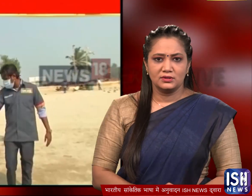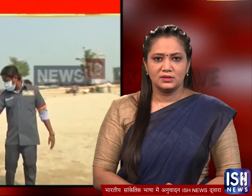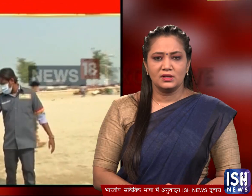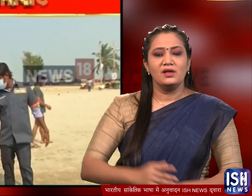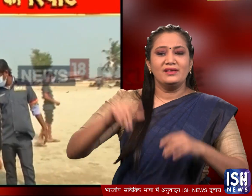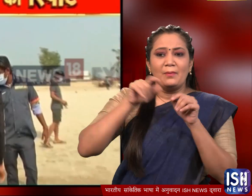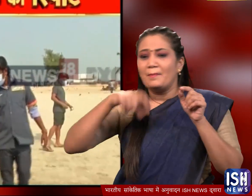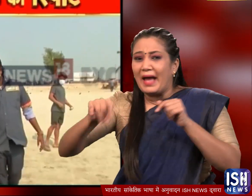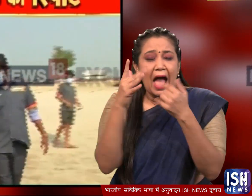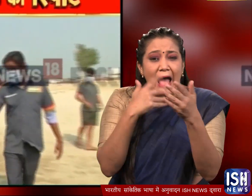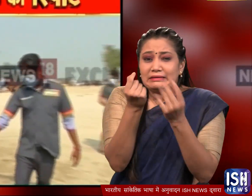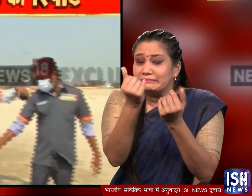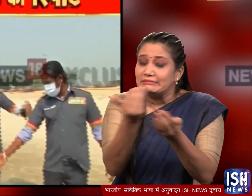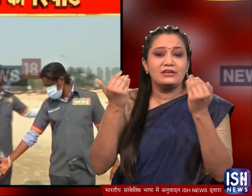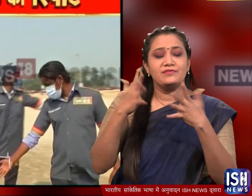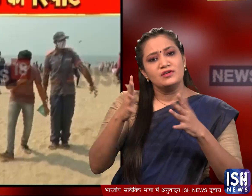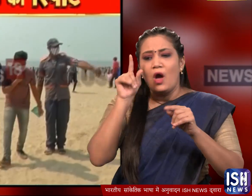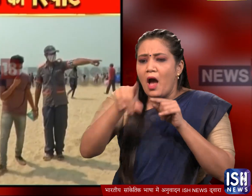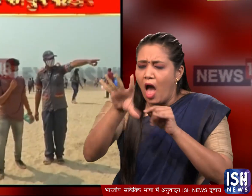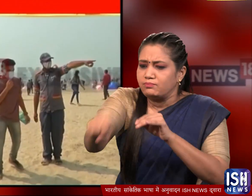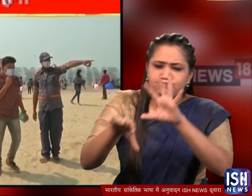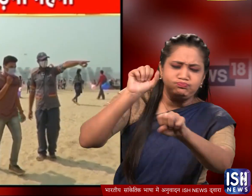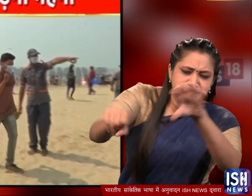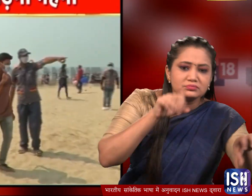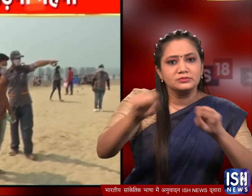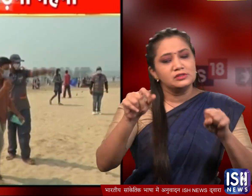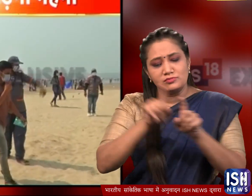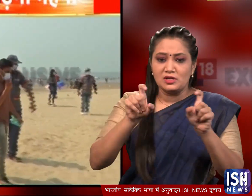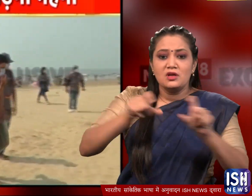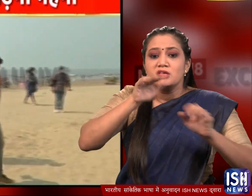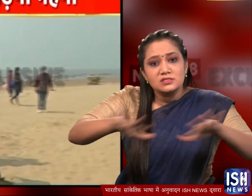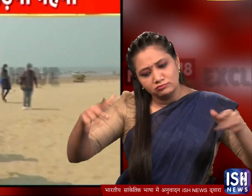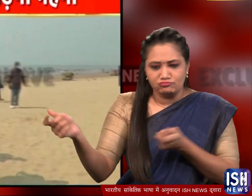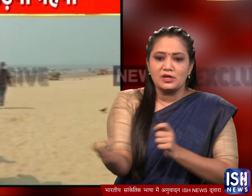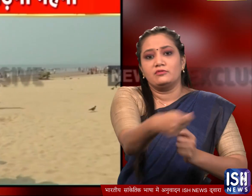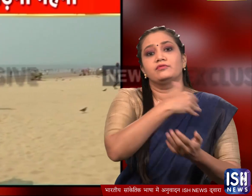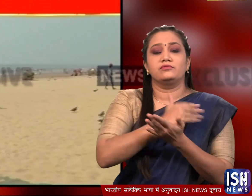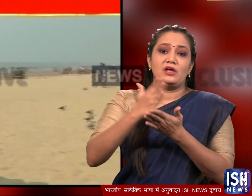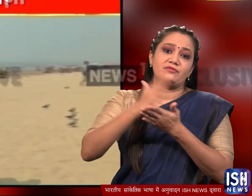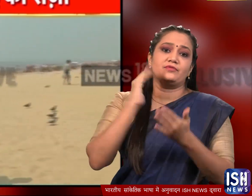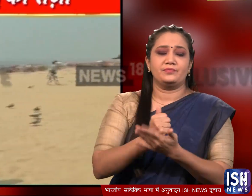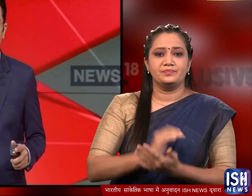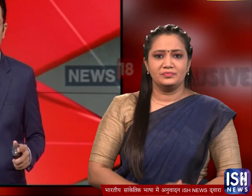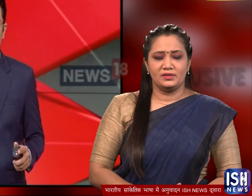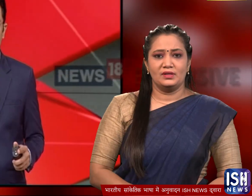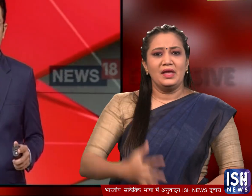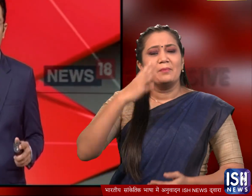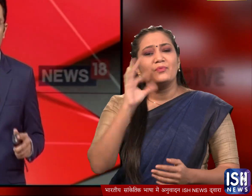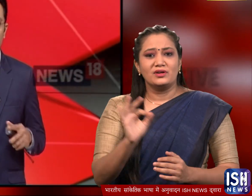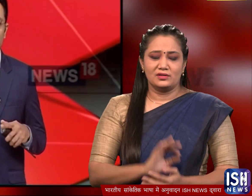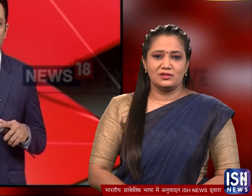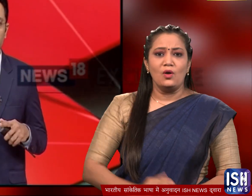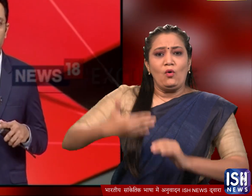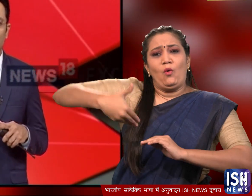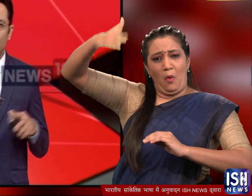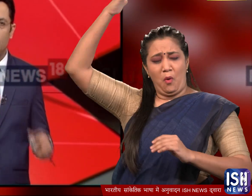चौकी। हालांकि मार्शल की निगाह से कोई भी बच नहीं सका और उन्होंने लोगों को पकड़ पकड़ कर उनसे बीच की सफाई करवाई। सौभाग्य की बात है कि हम